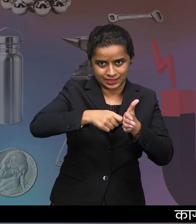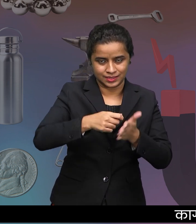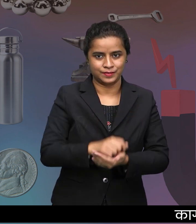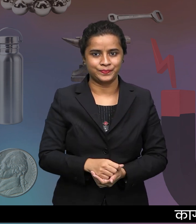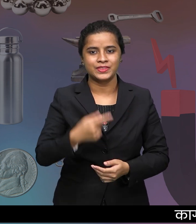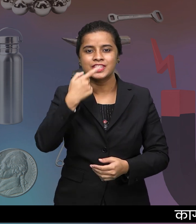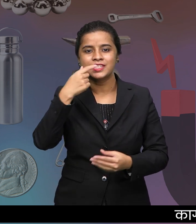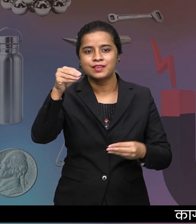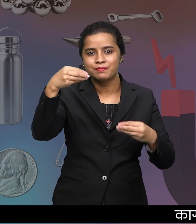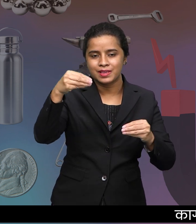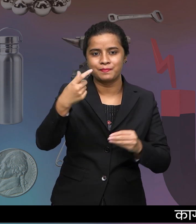कागद, पेन, पेन्सिल,